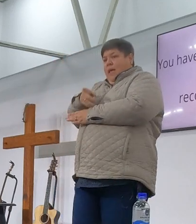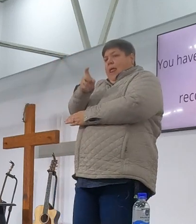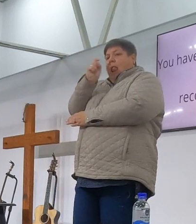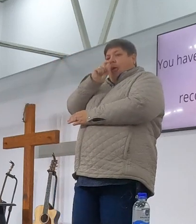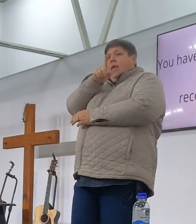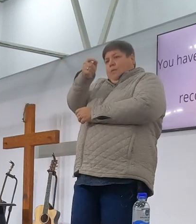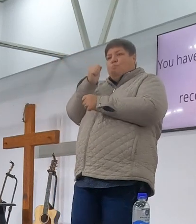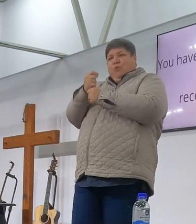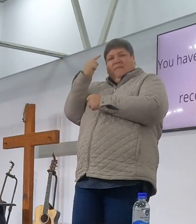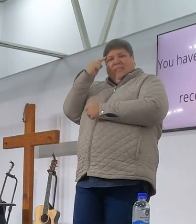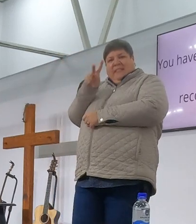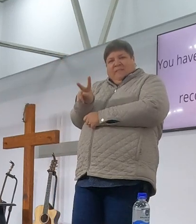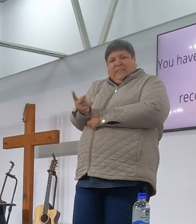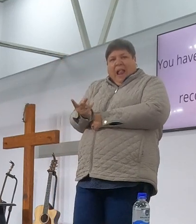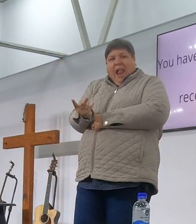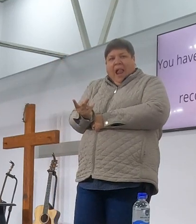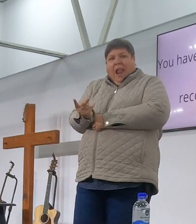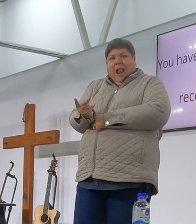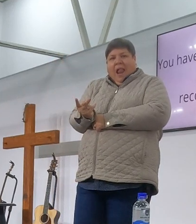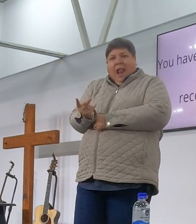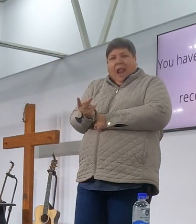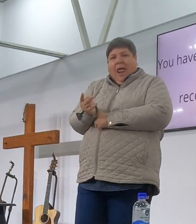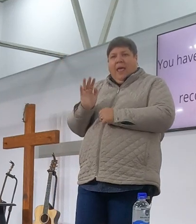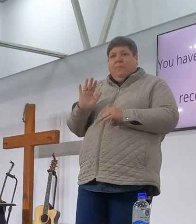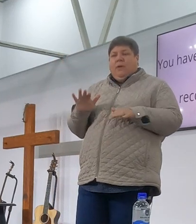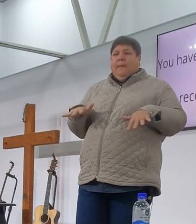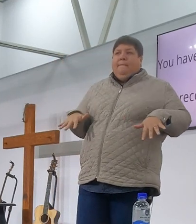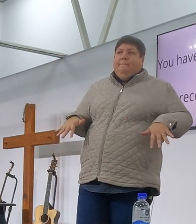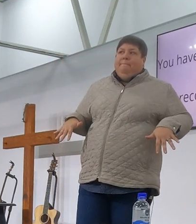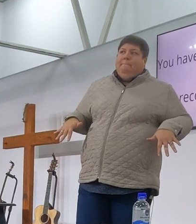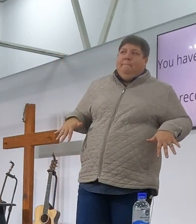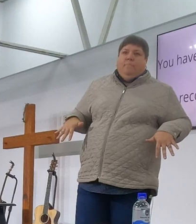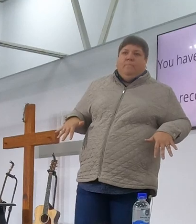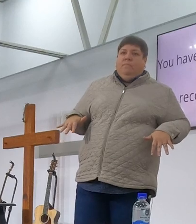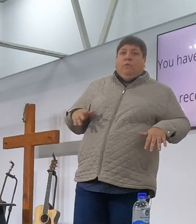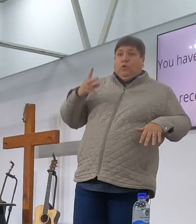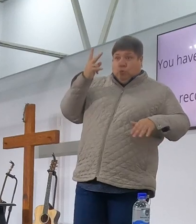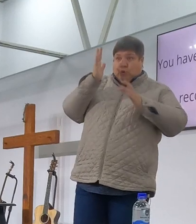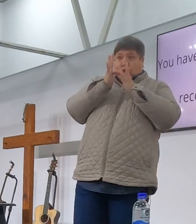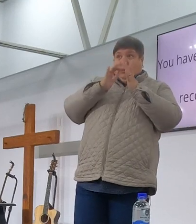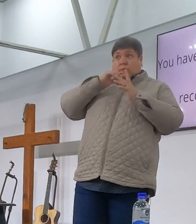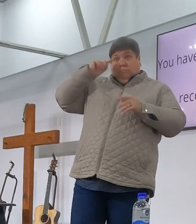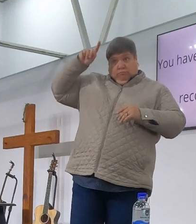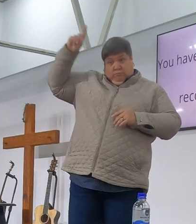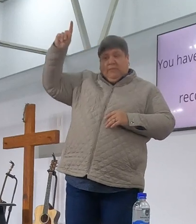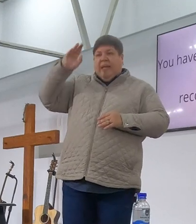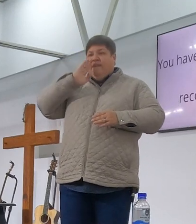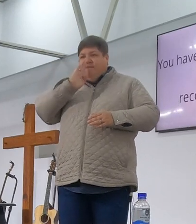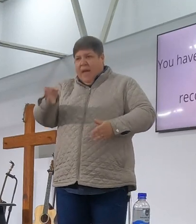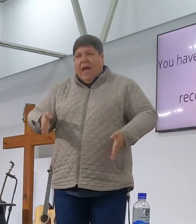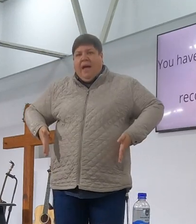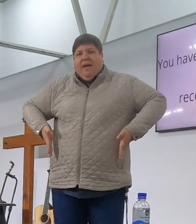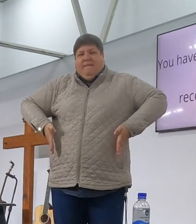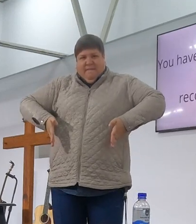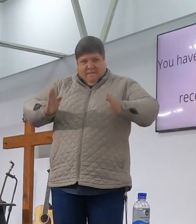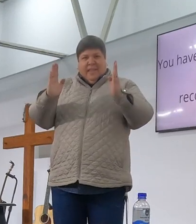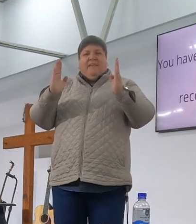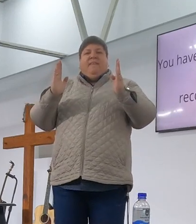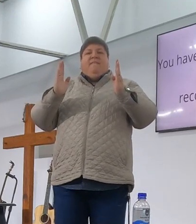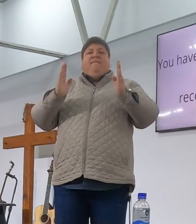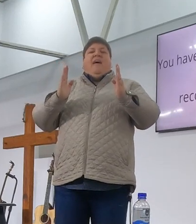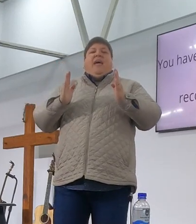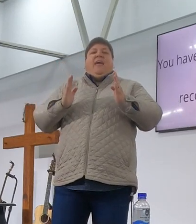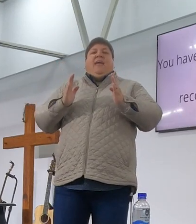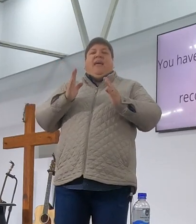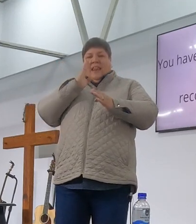ons weet wat die waarheid is. Want Jesus sê hy is die weg, die waarheid en die lewe. En ook